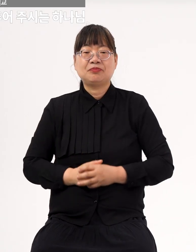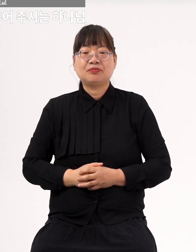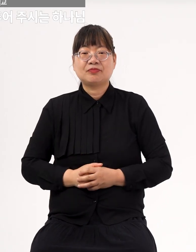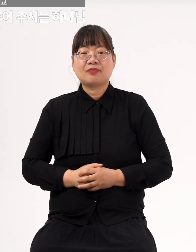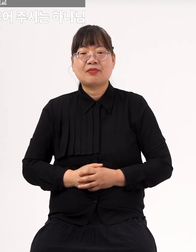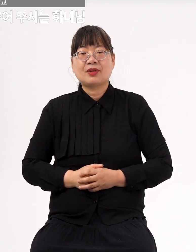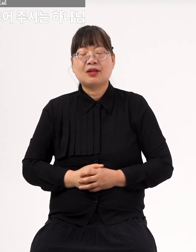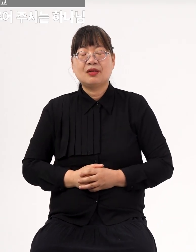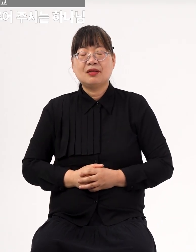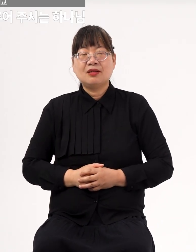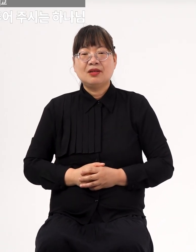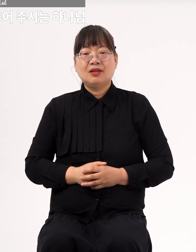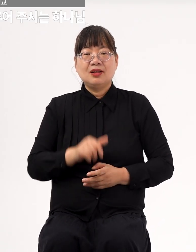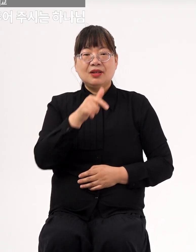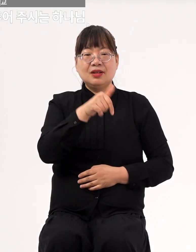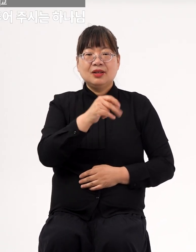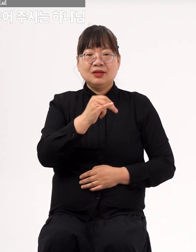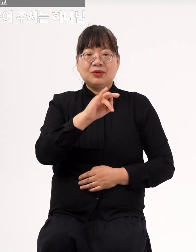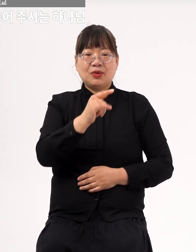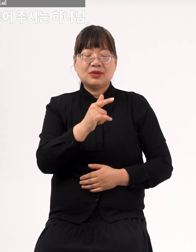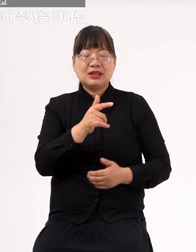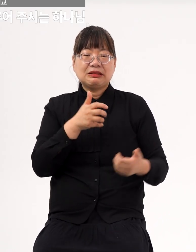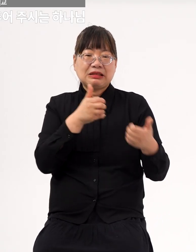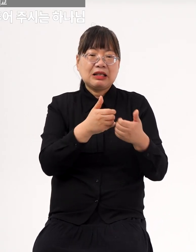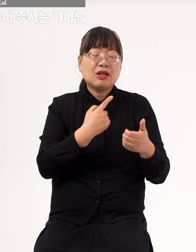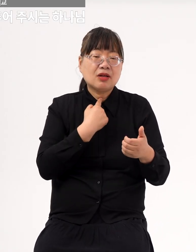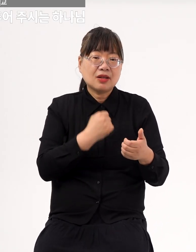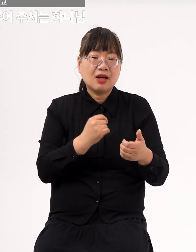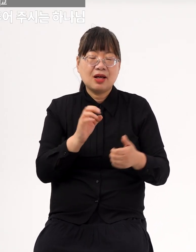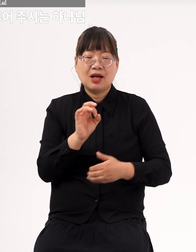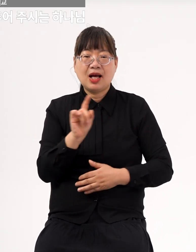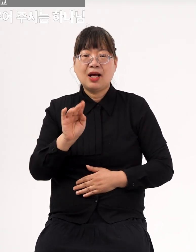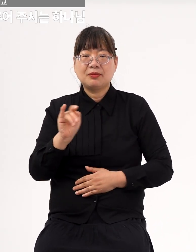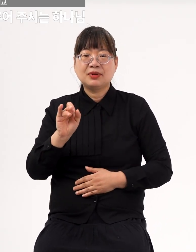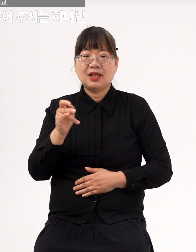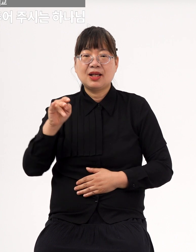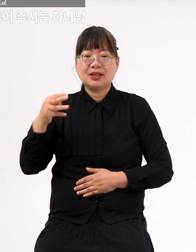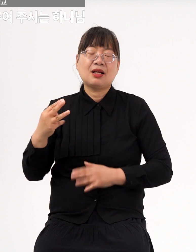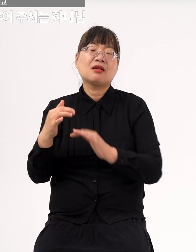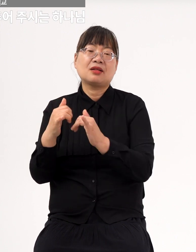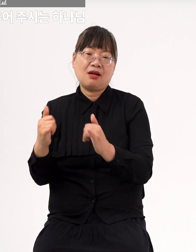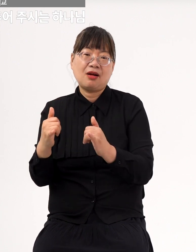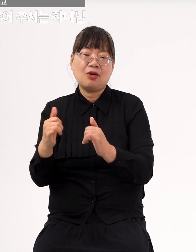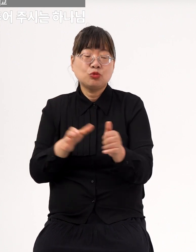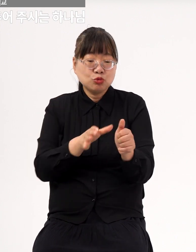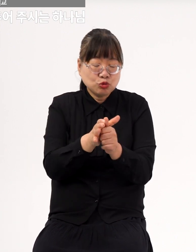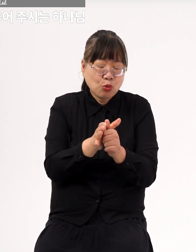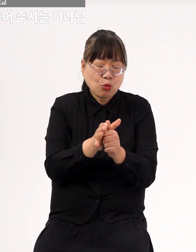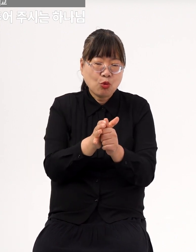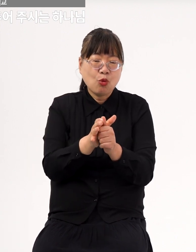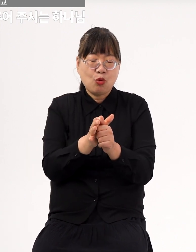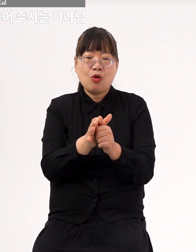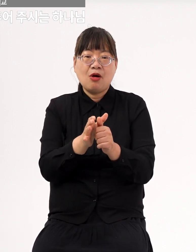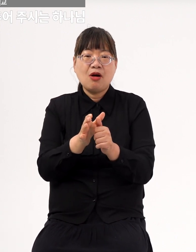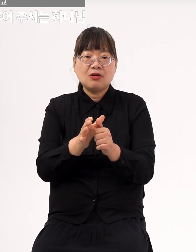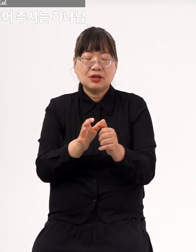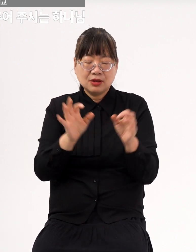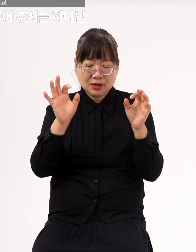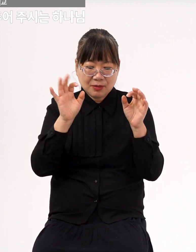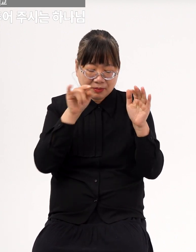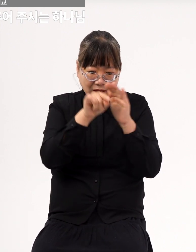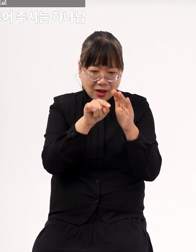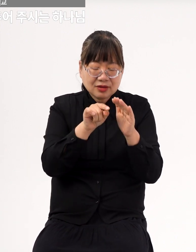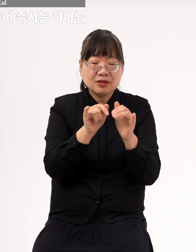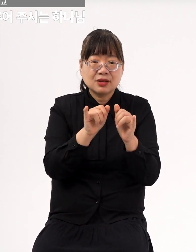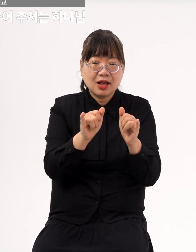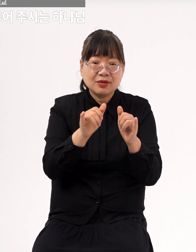그를 대적하던 아비에셀 사람 죽이려고 문화까지 몰려왔던 사람들 아니에요? 그 사람들을 마음을